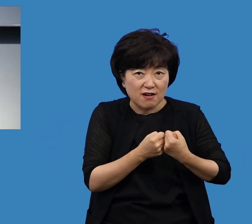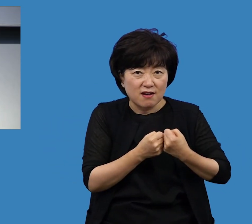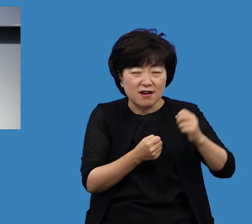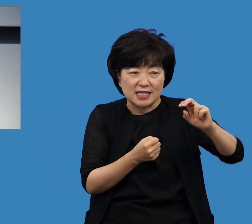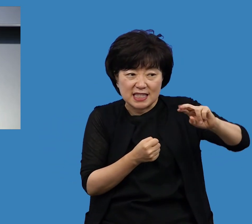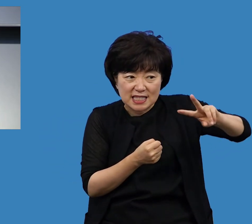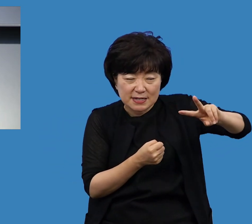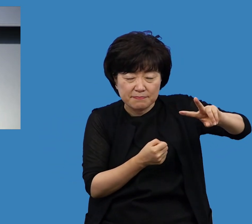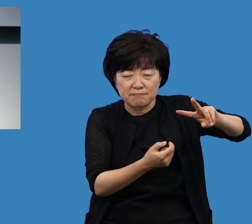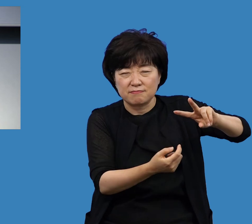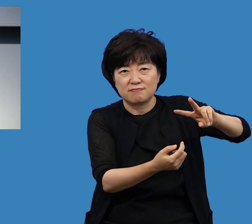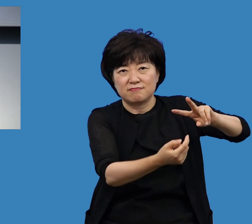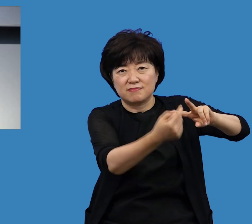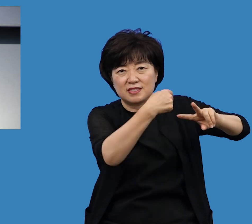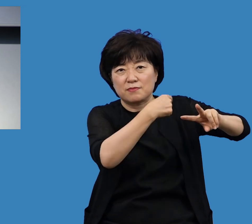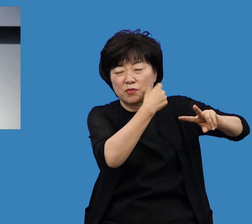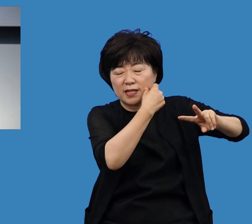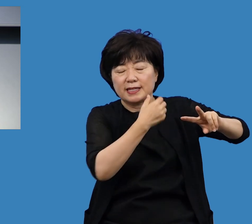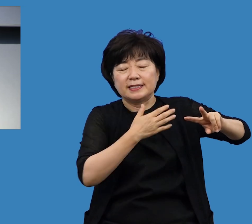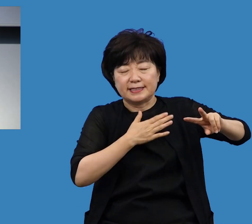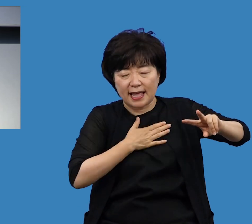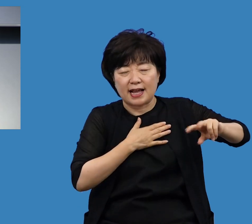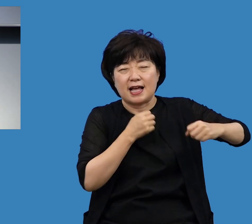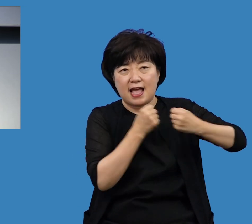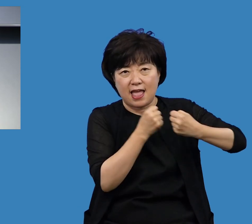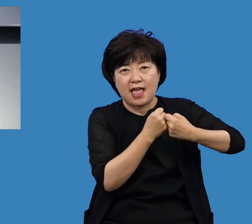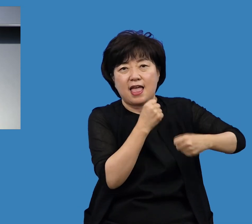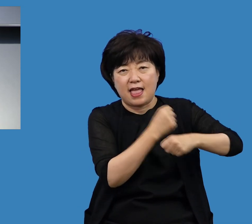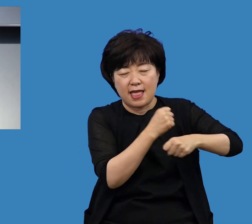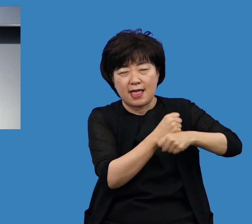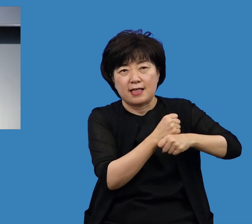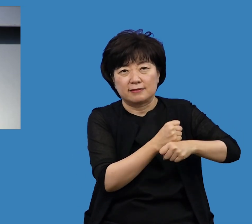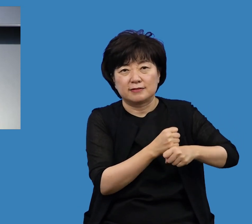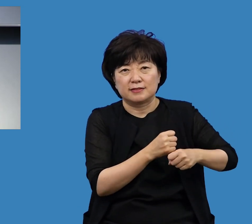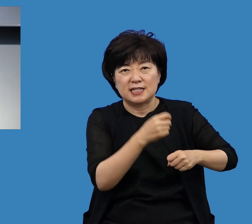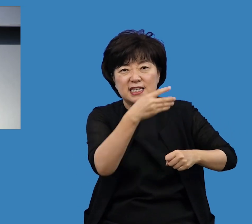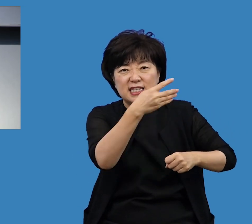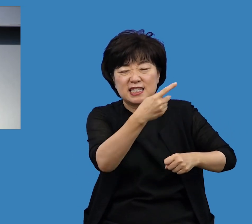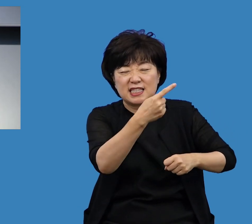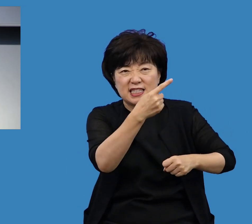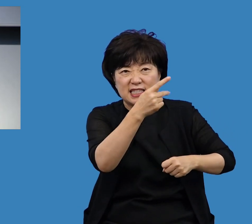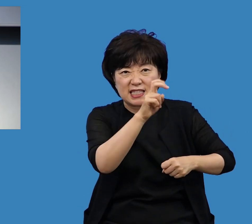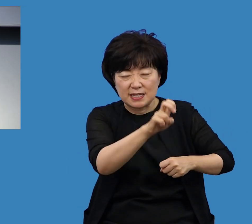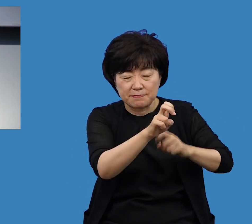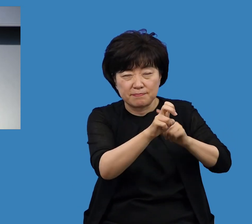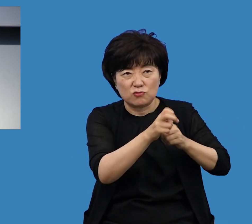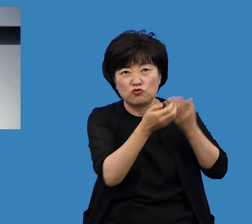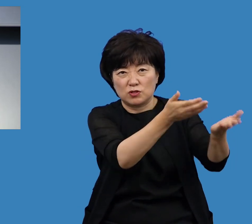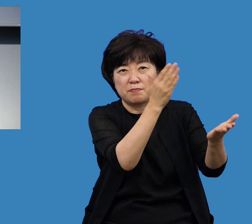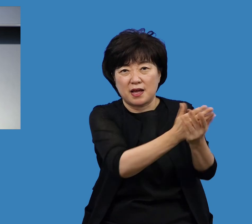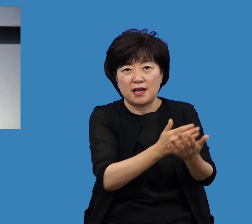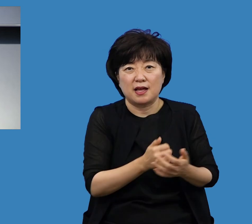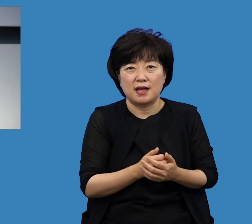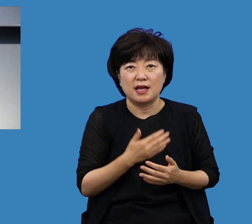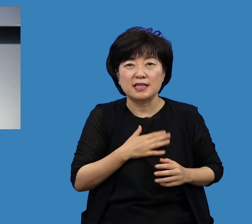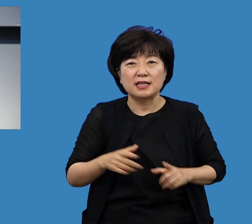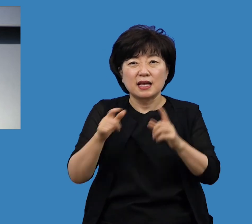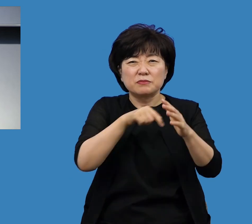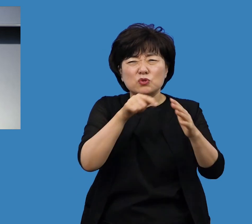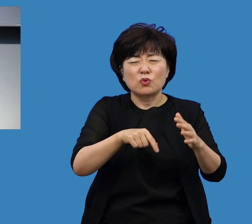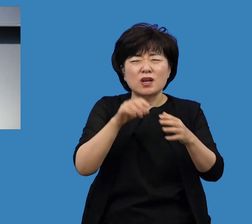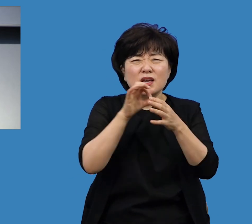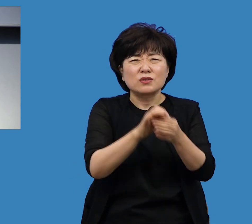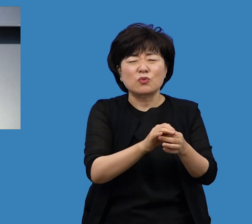않는 거예요. 여기까지는 우리가 싸워야 되는 싸움이야. 틈을 주지 않아야 돼요. 혹시 여러분의 삶 가운데 계속